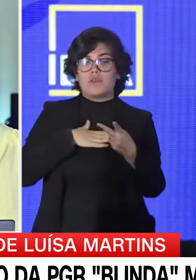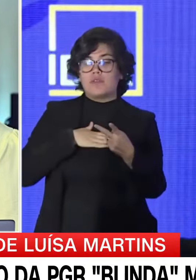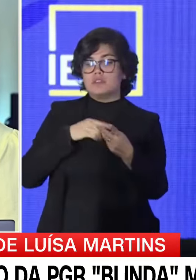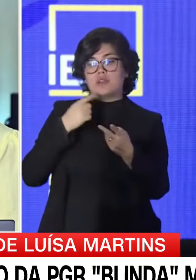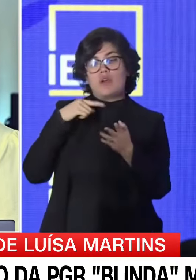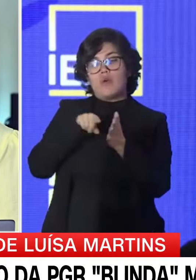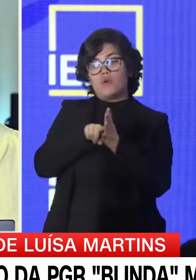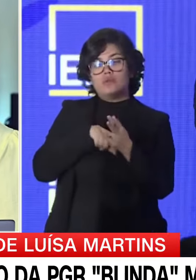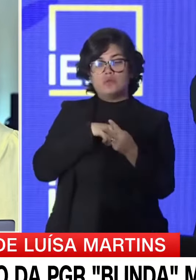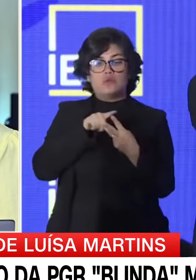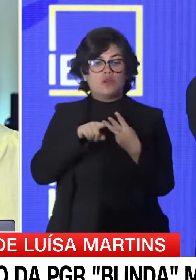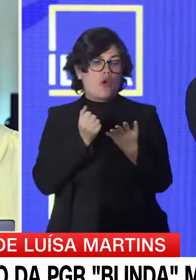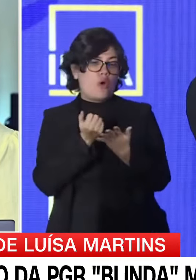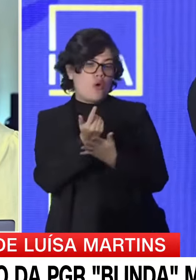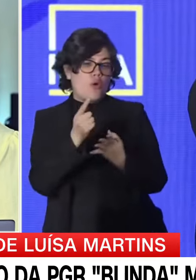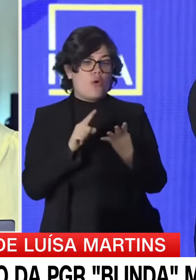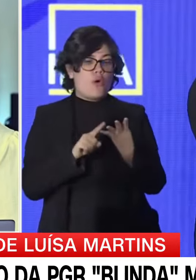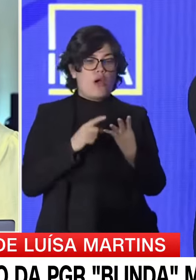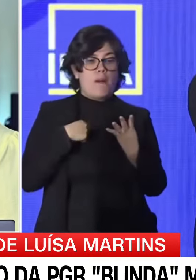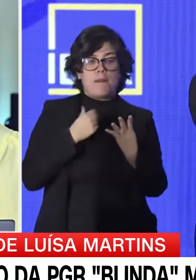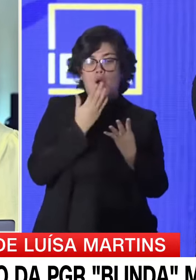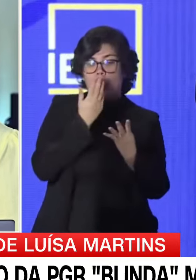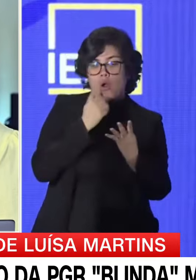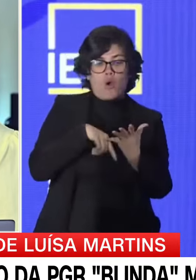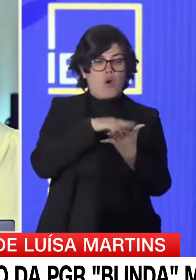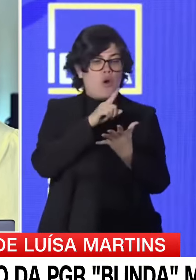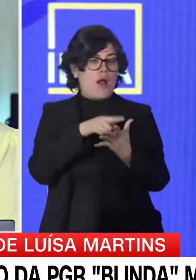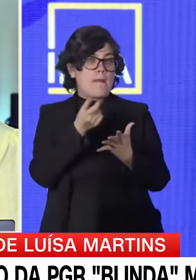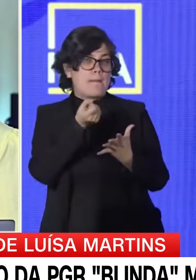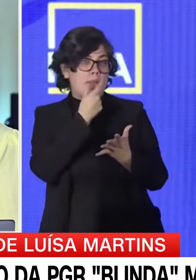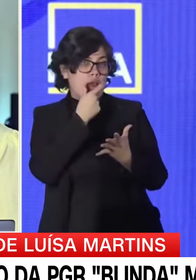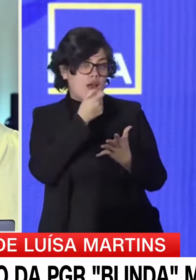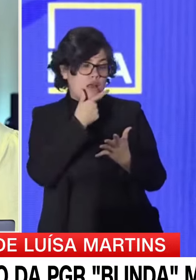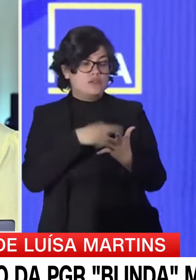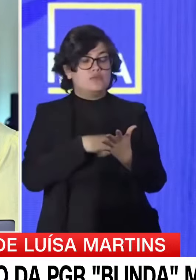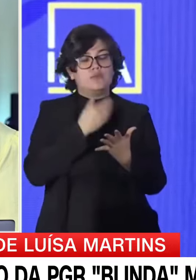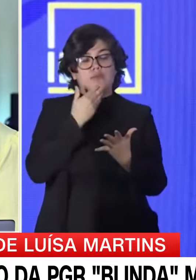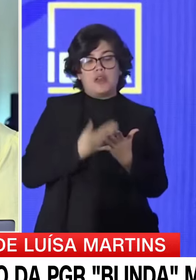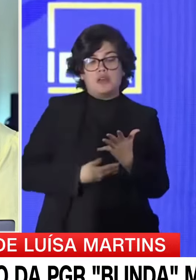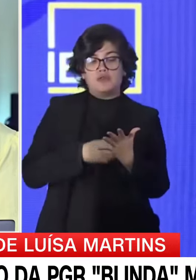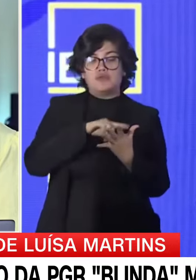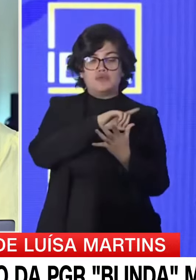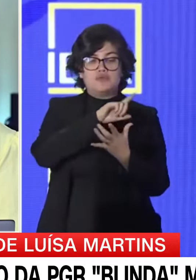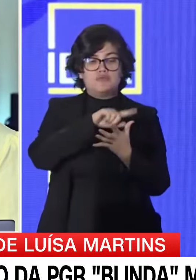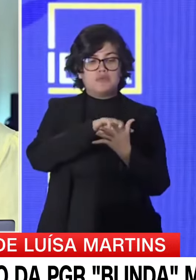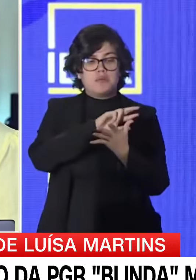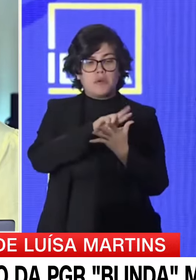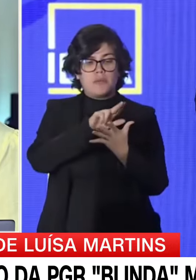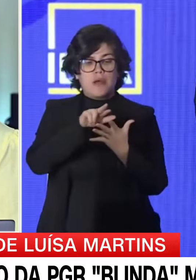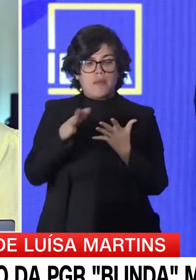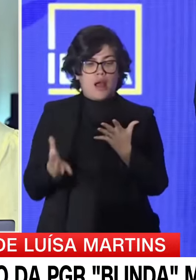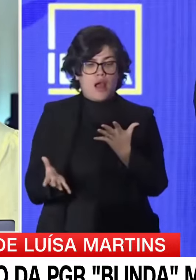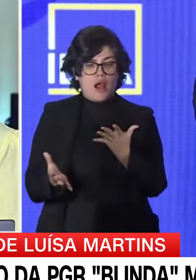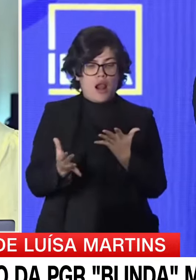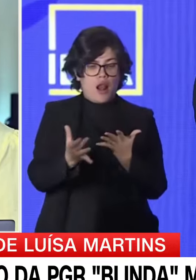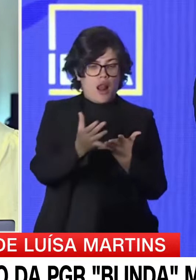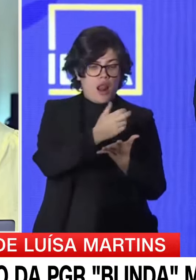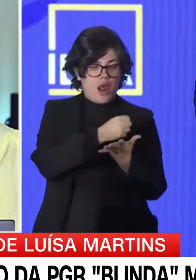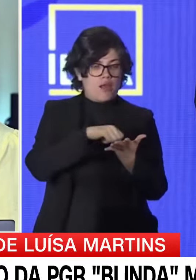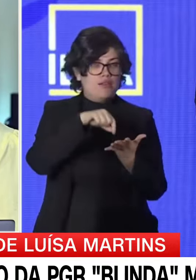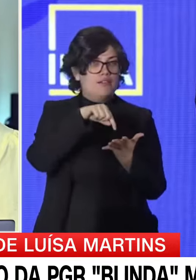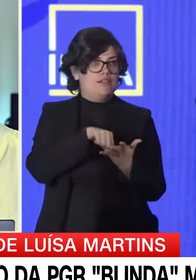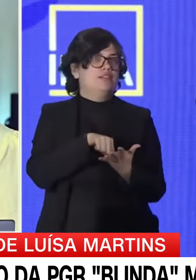Cúpula do Ministério Público A Procuradoria Geral da República que atua nos casos perante o Supremo Tribunal Federal eh seria uma